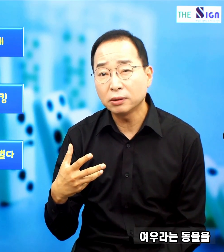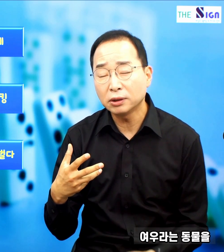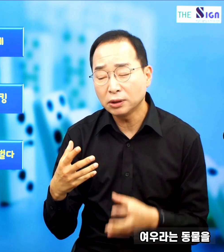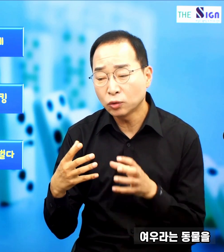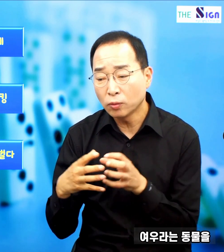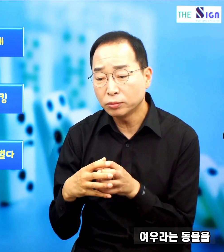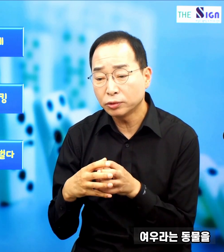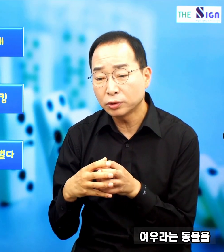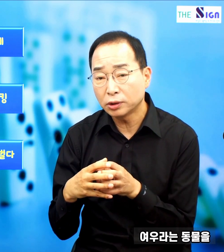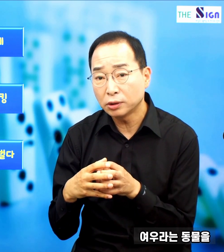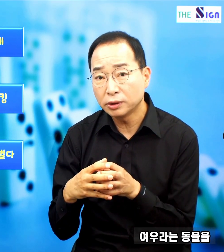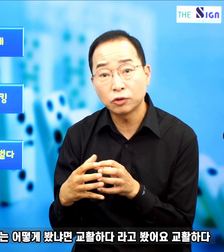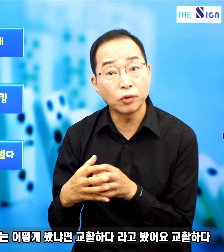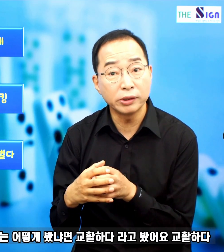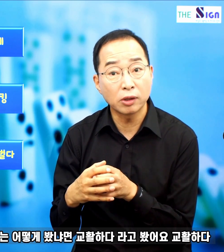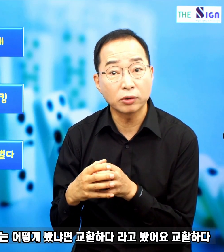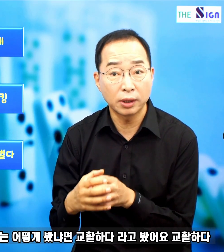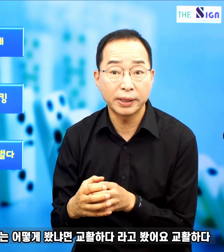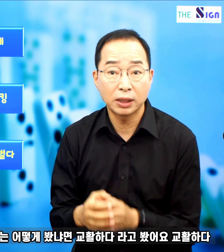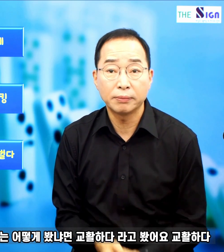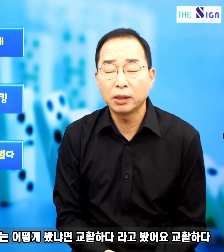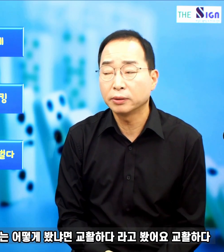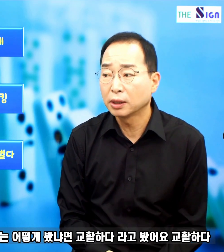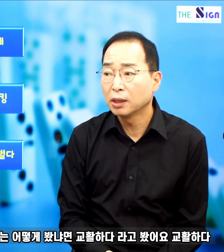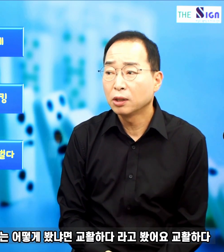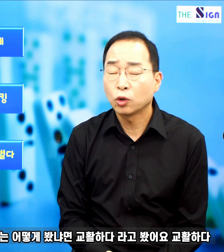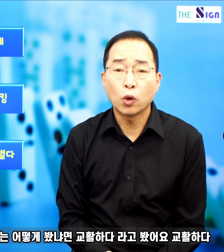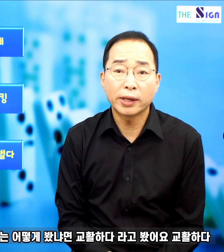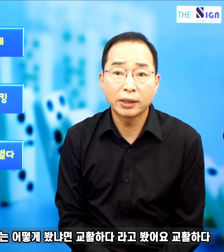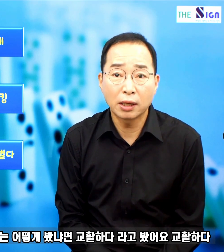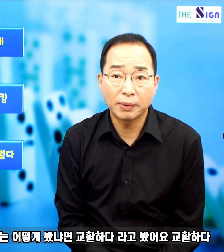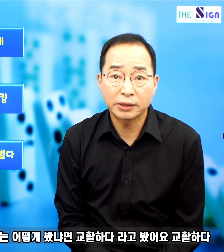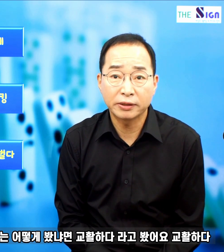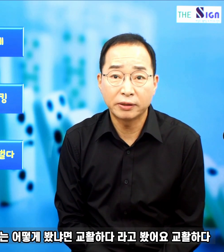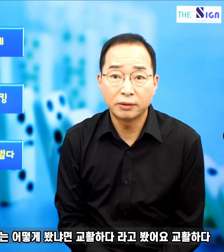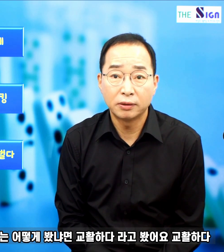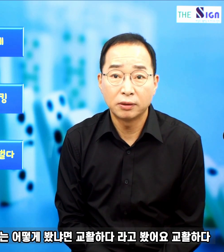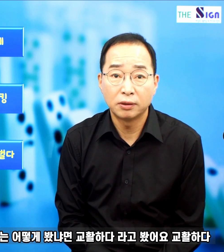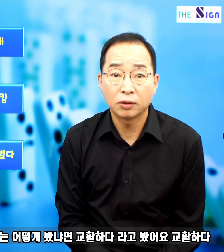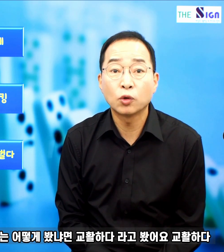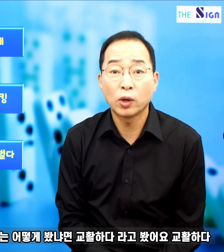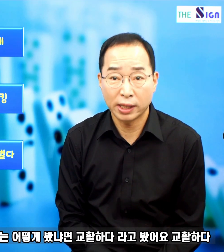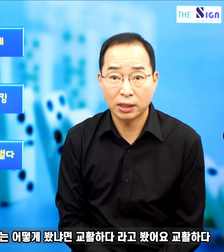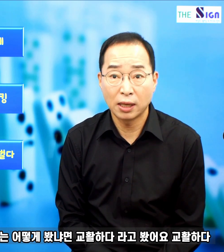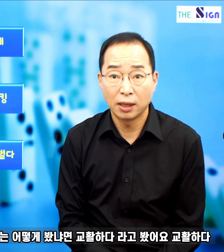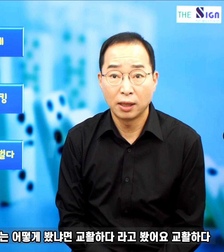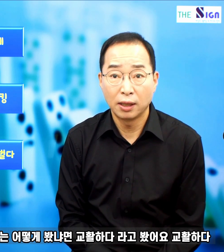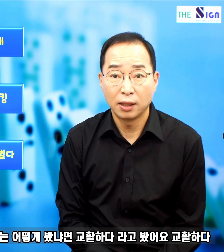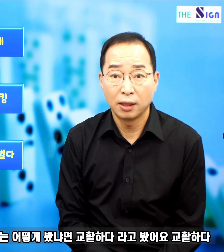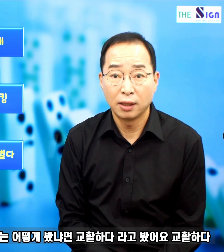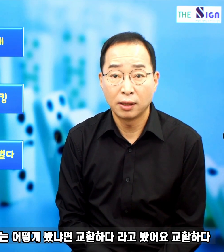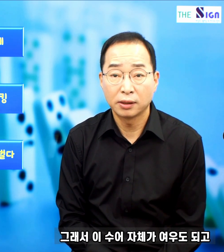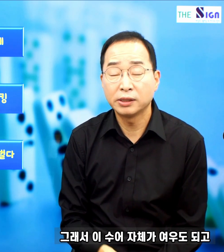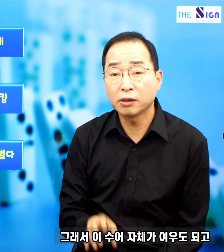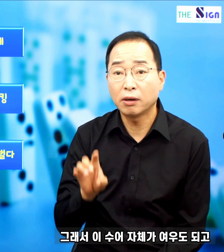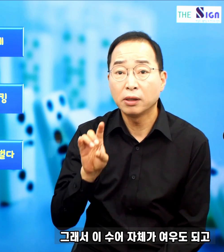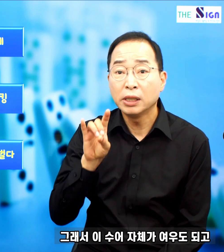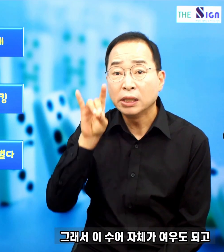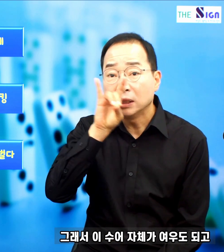여우라는 동물을 이제 수어에서는 어떻게 봤냐면 교활하다고 봤어요. 교활하다. 그래서